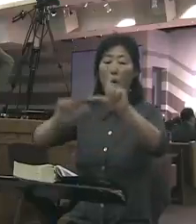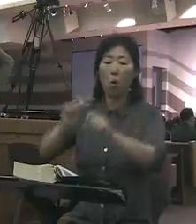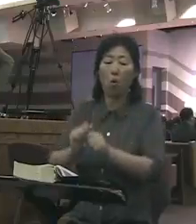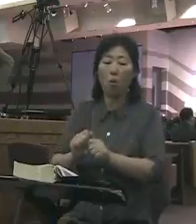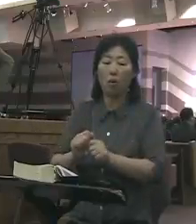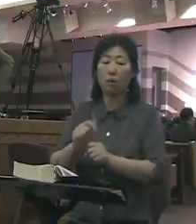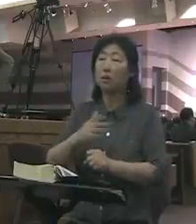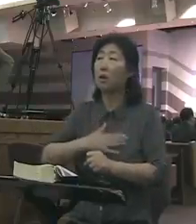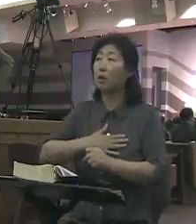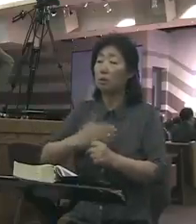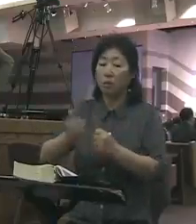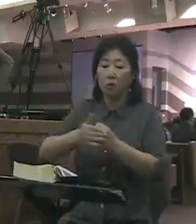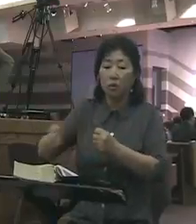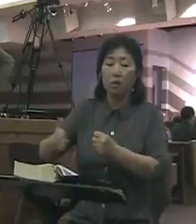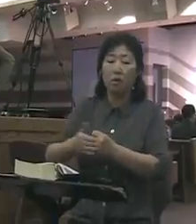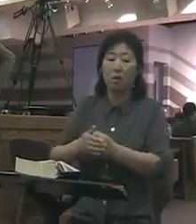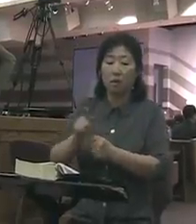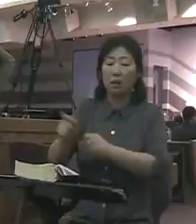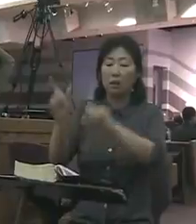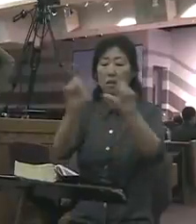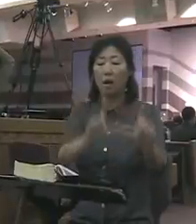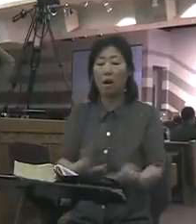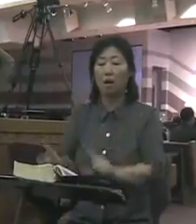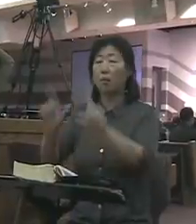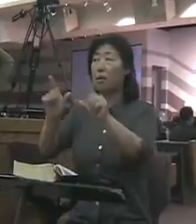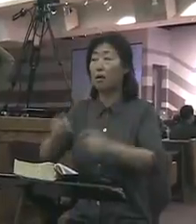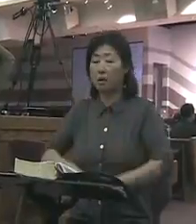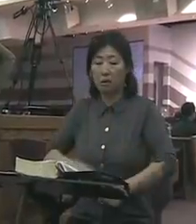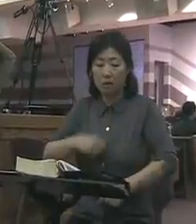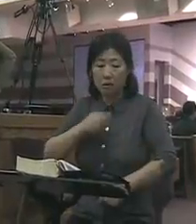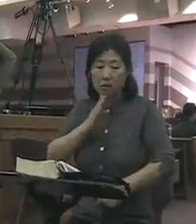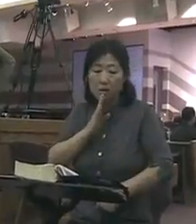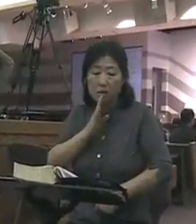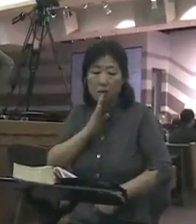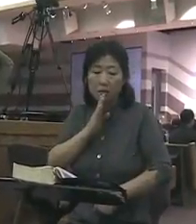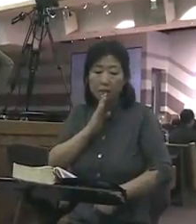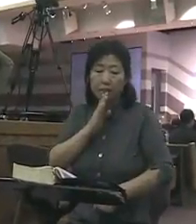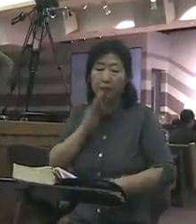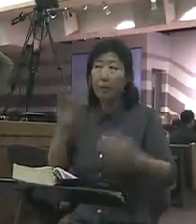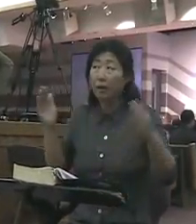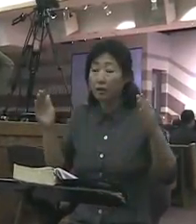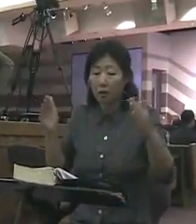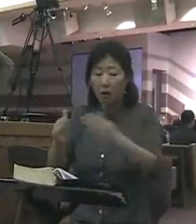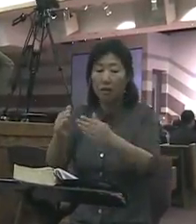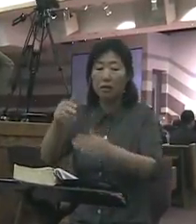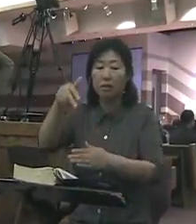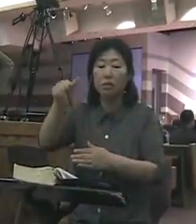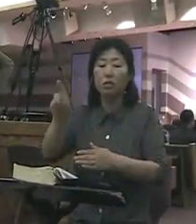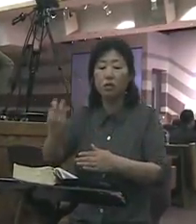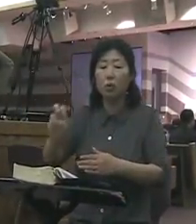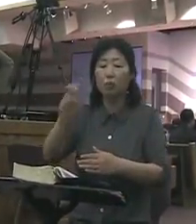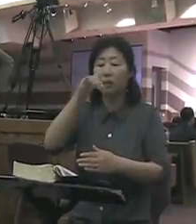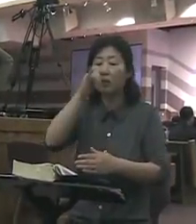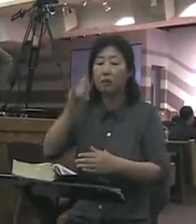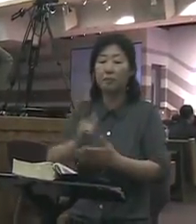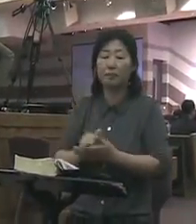가슴으로 인해 그의 삶에 진정한 전환점이 있었다는 거예요. 그때 비로소